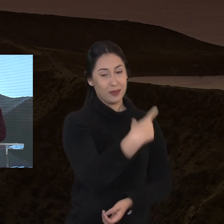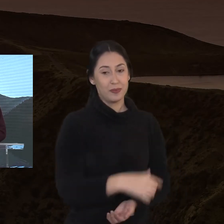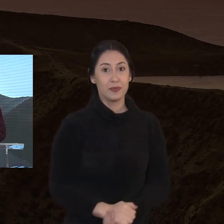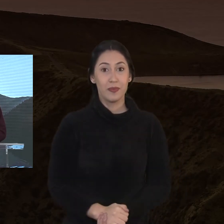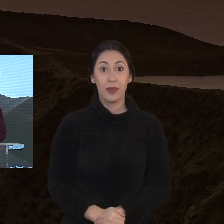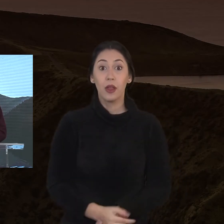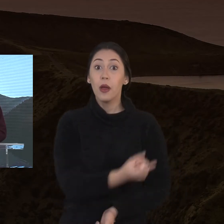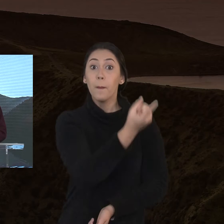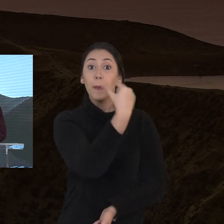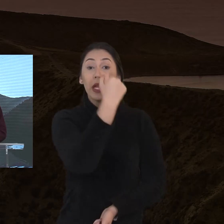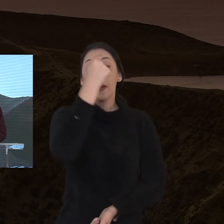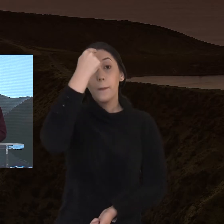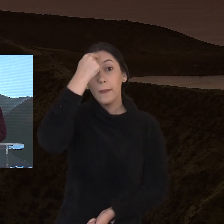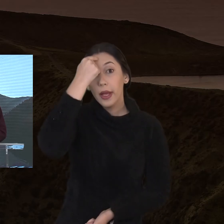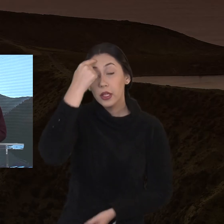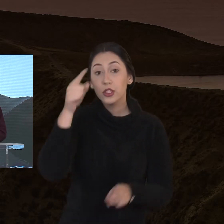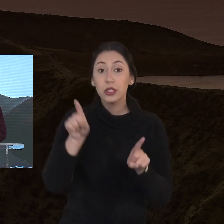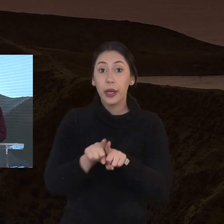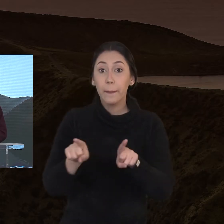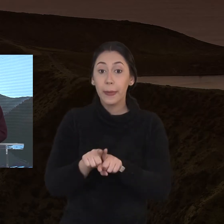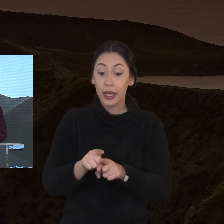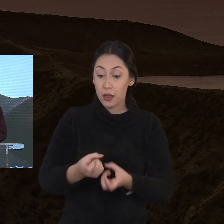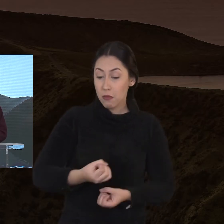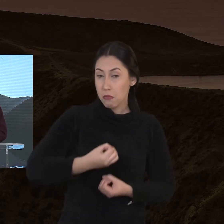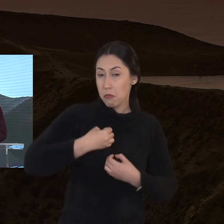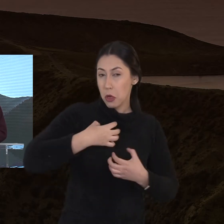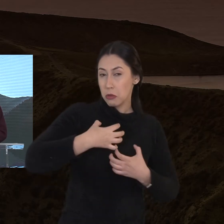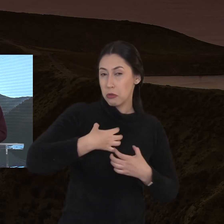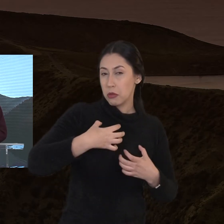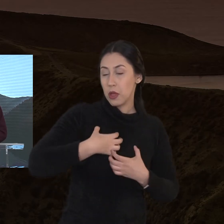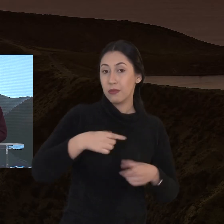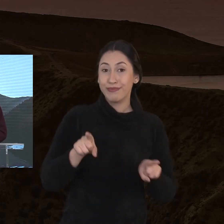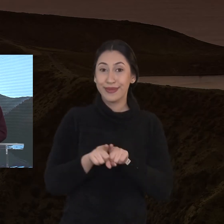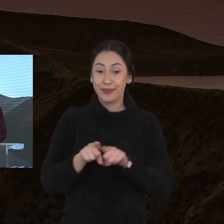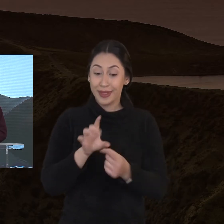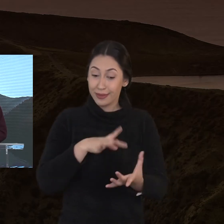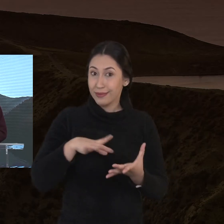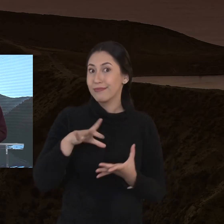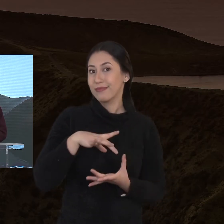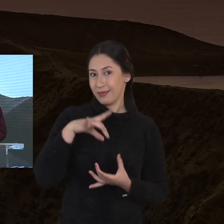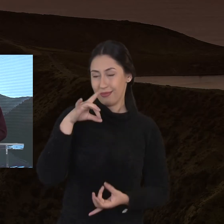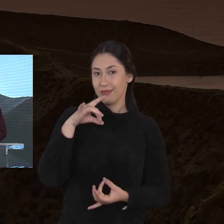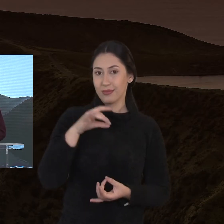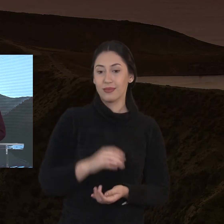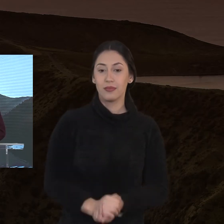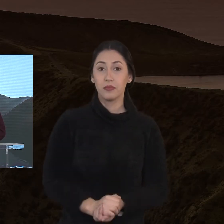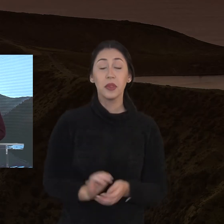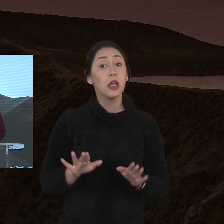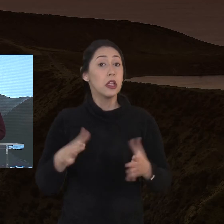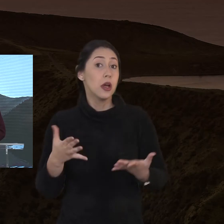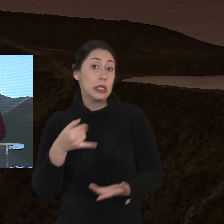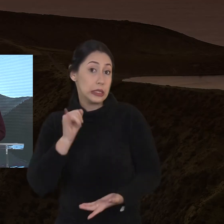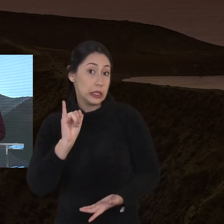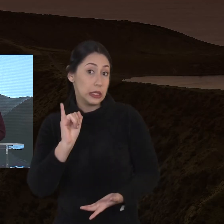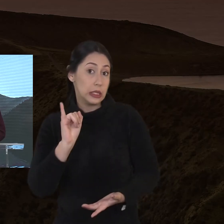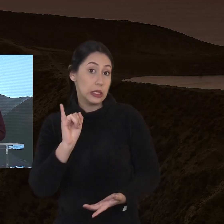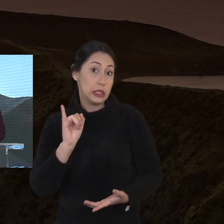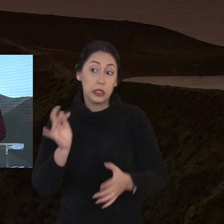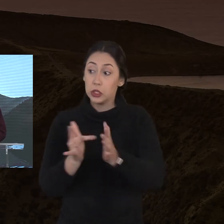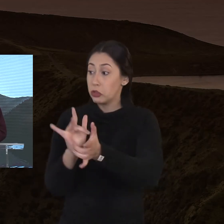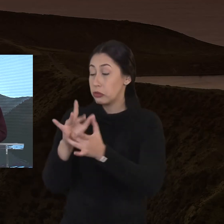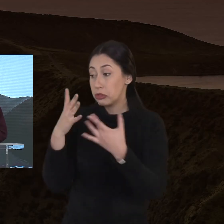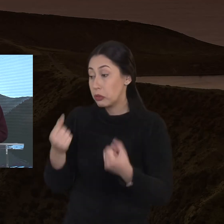é mental e emocional ea espiritual o que é espiritual então quem não tem o senhor